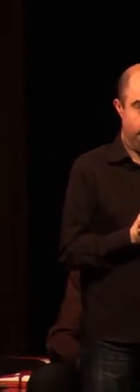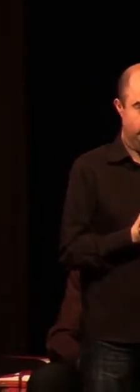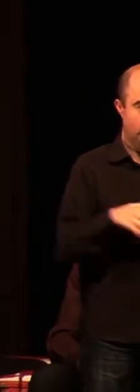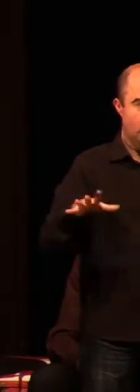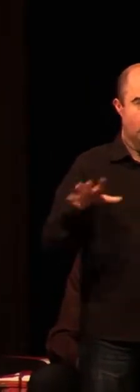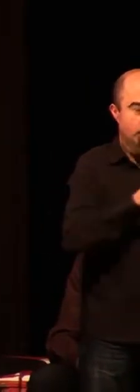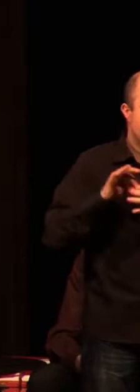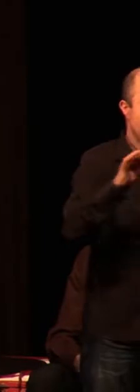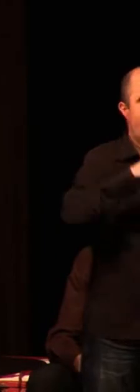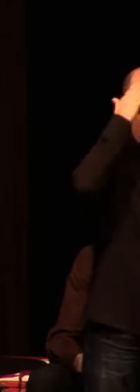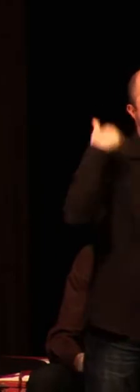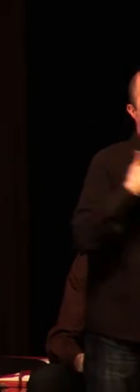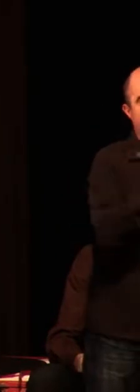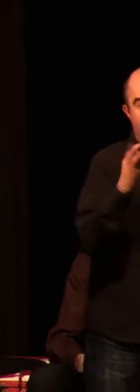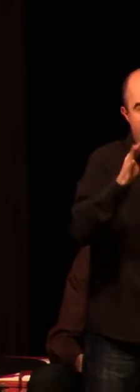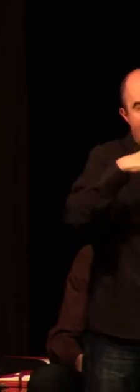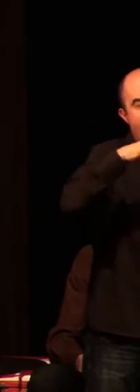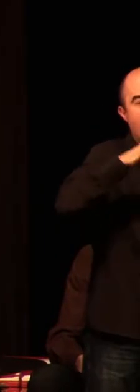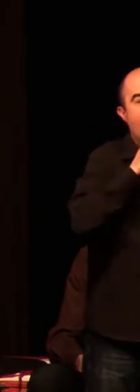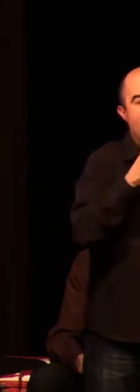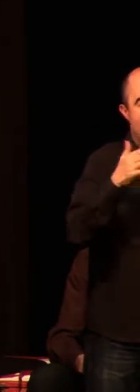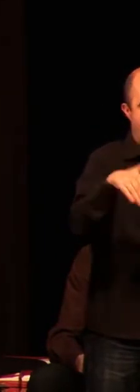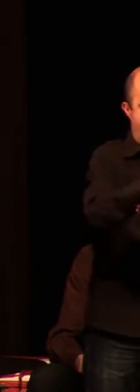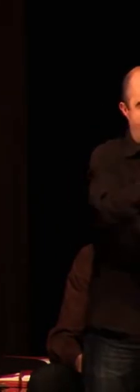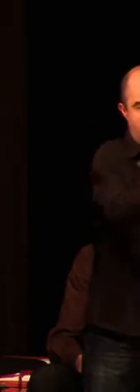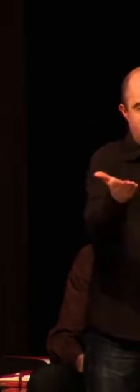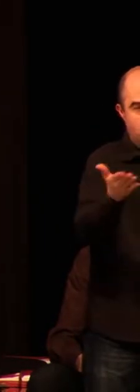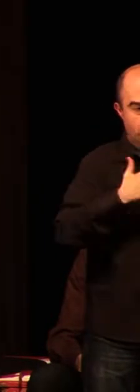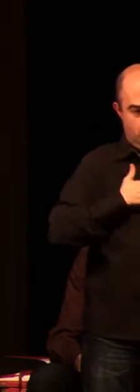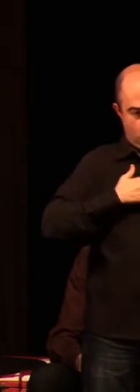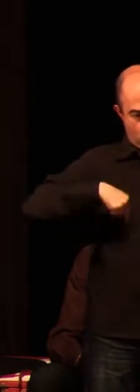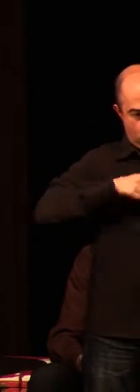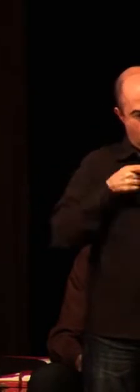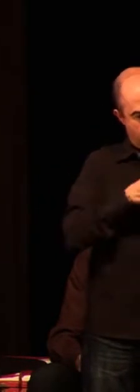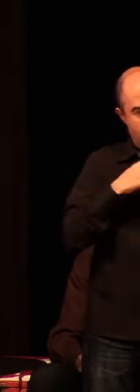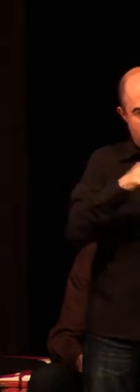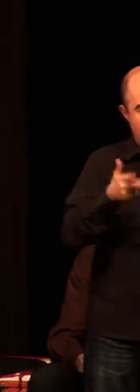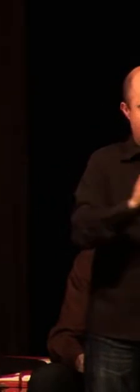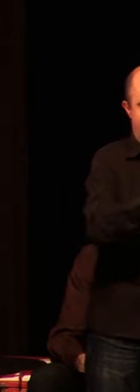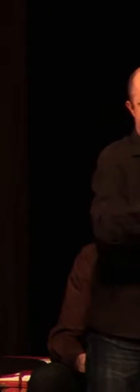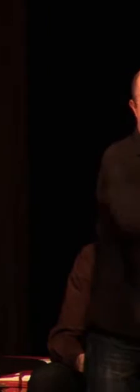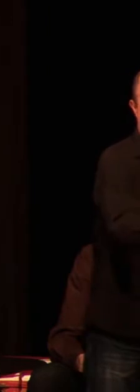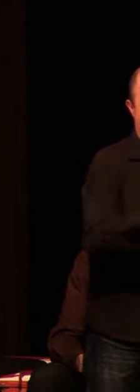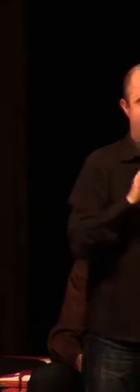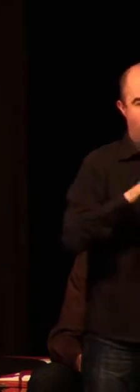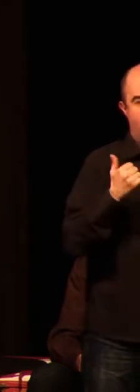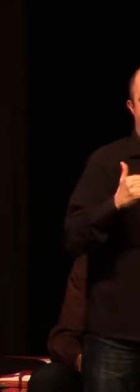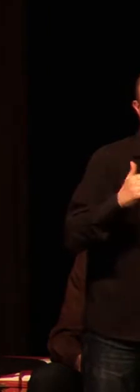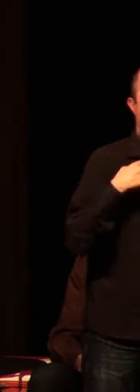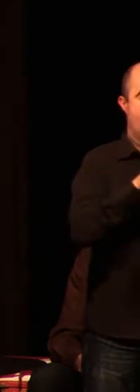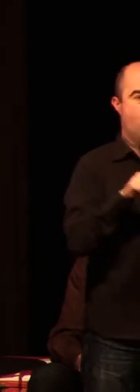Unitat popular. La unitat és al carrer. I el nostre objectiu és la democràcia directa, per recuperar